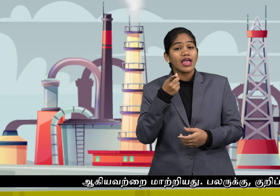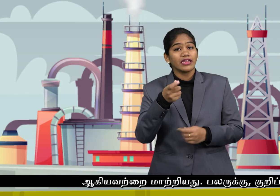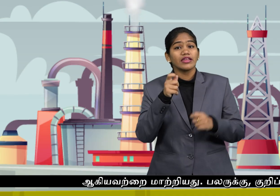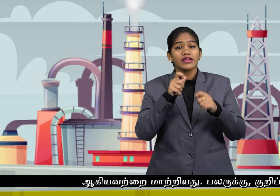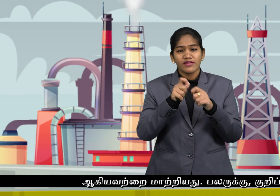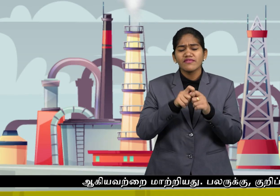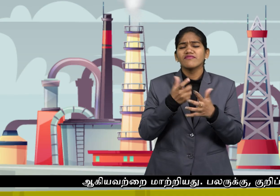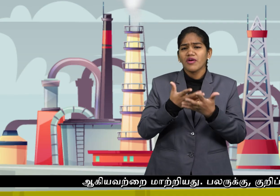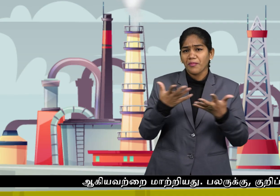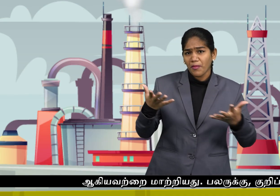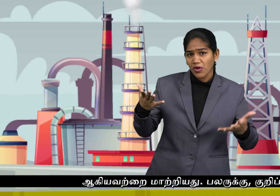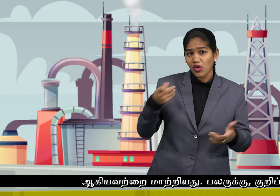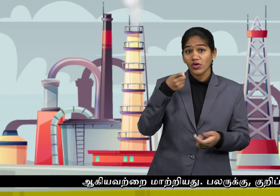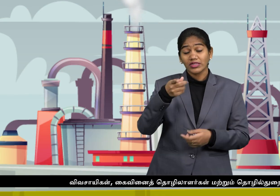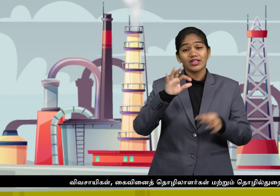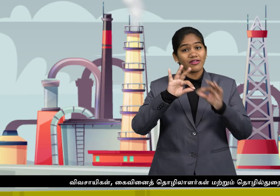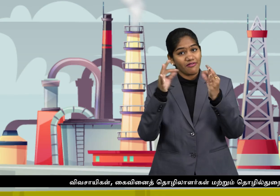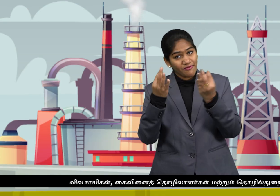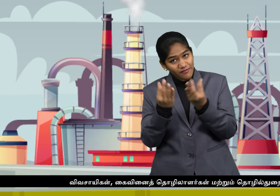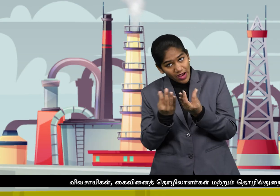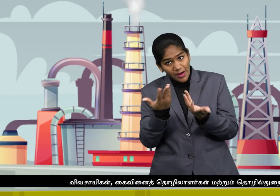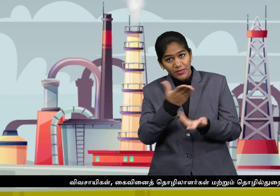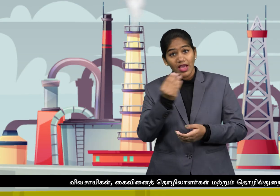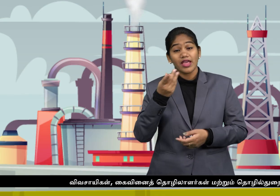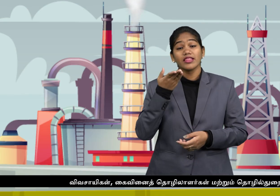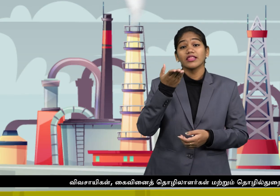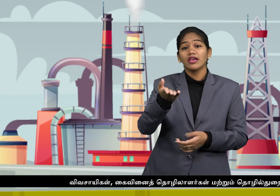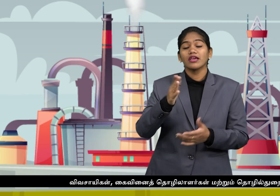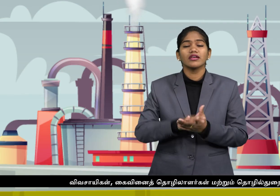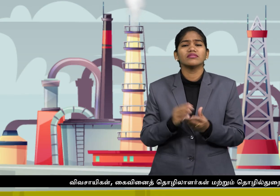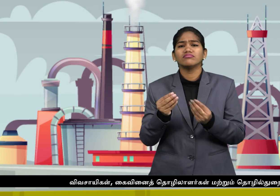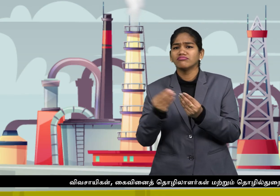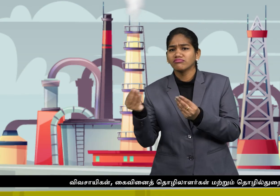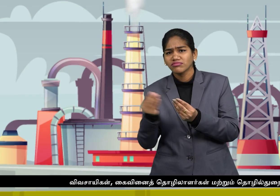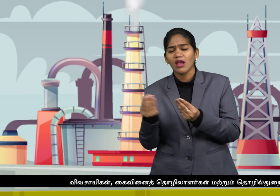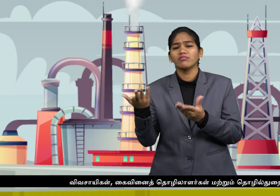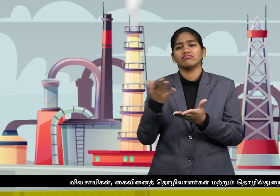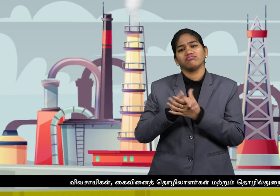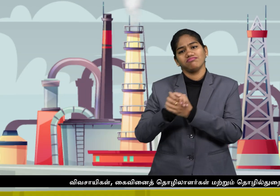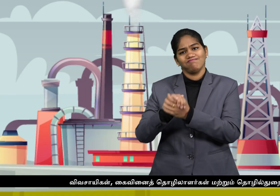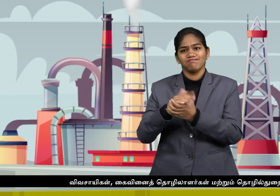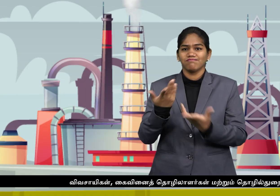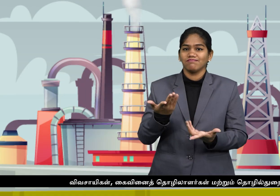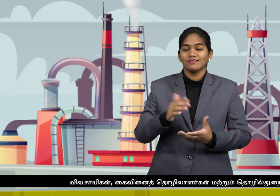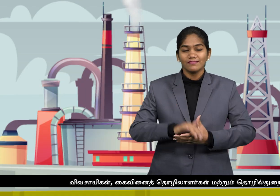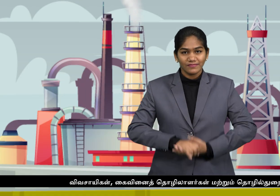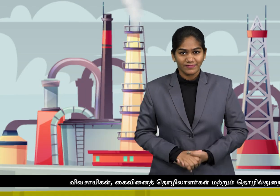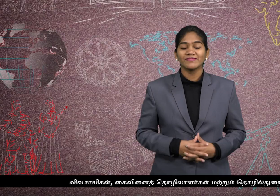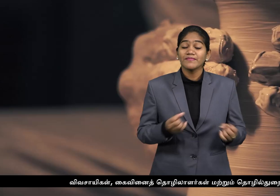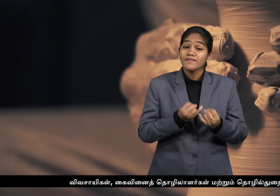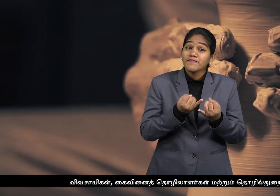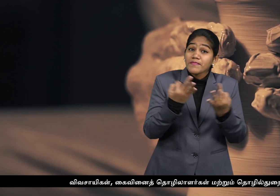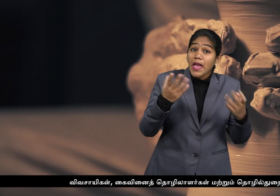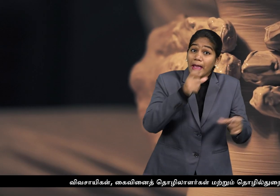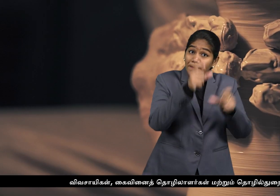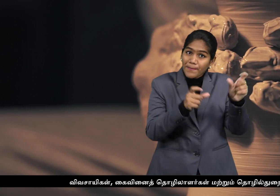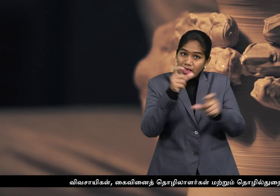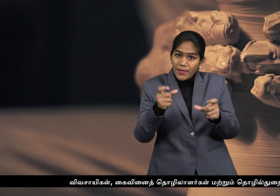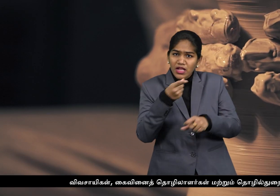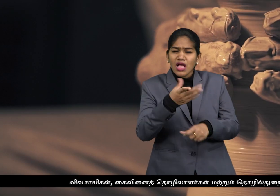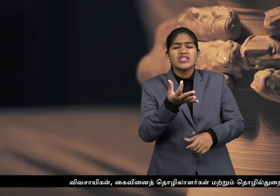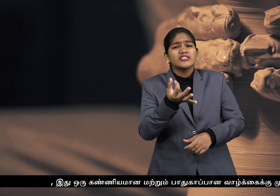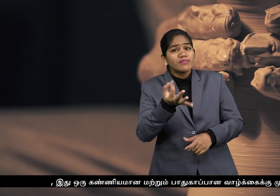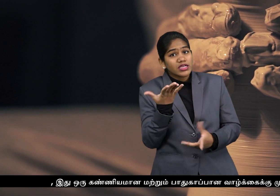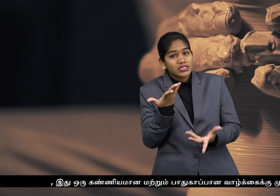ஆகியவற்றை மாற்றியது. பலருக்கு, குறிப்பாக ஏழை விவசாயிகள், கைவினை தொழிலாளர்கள் மற்றும்